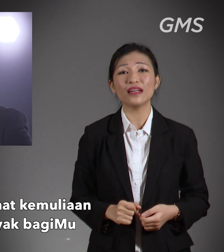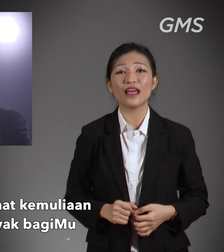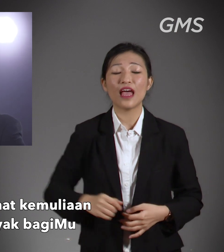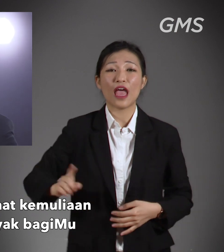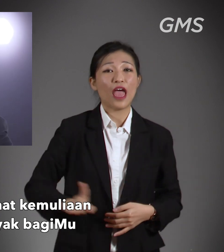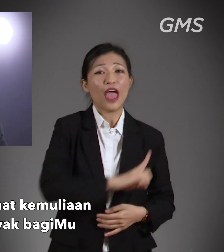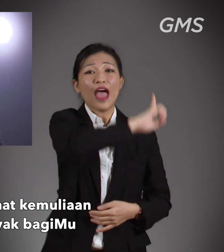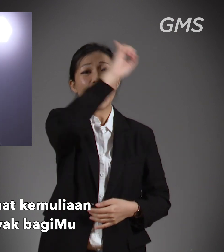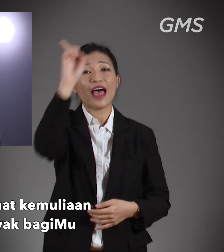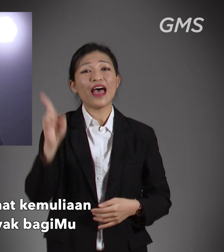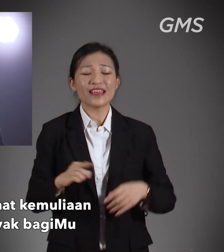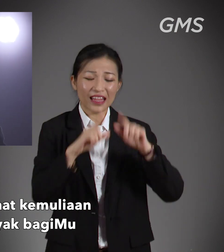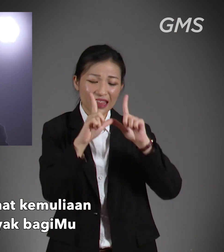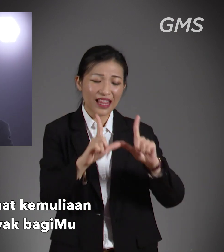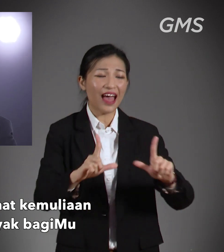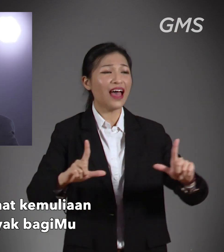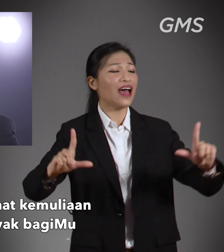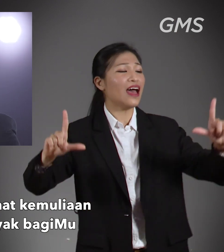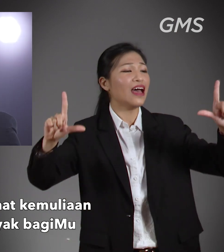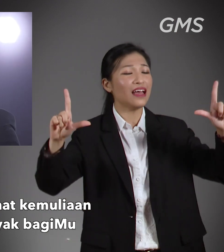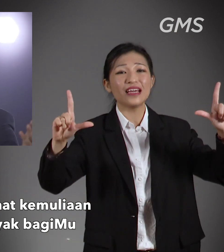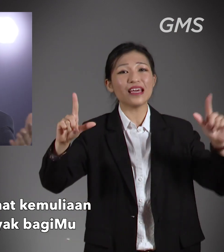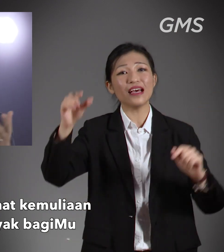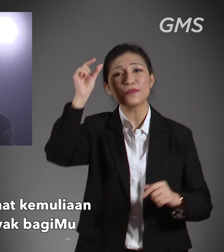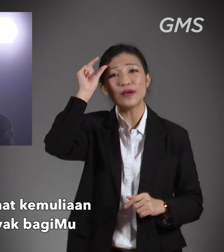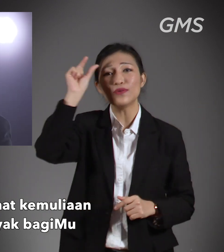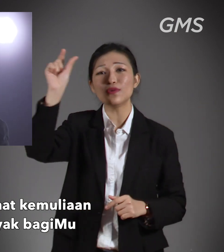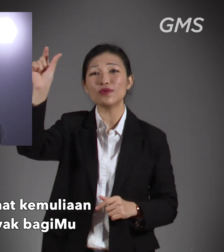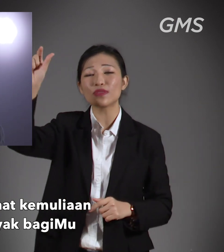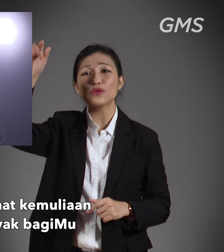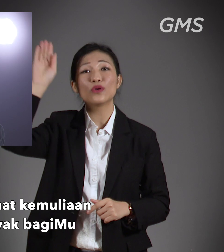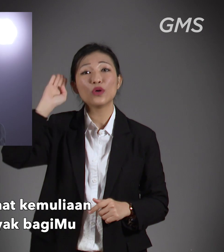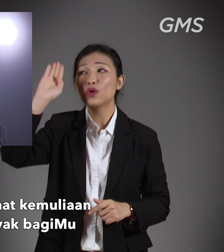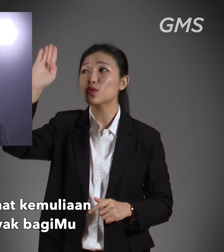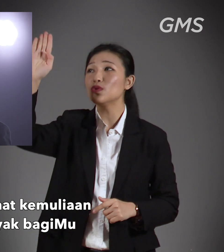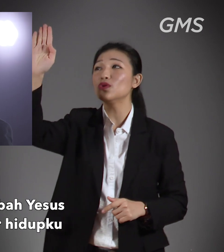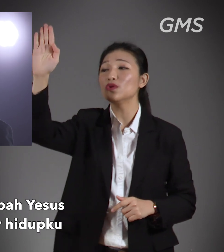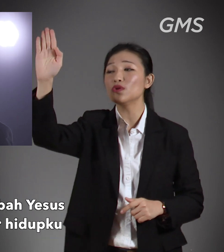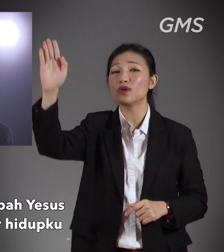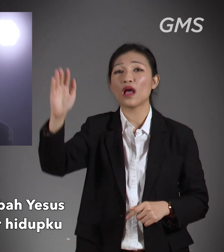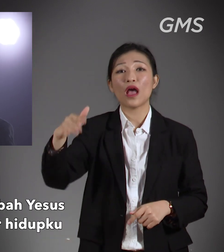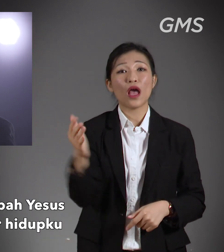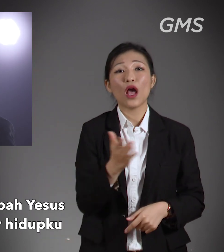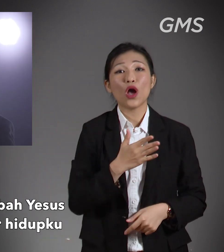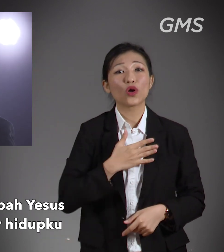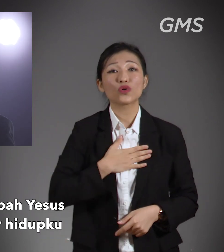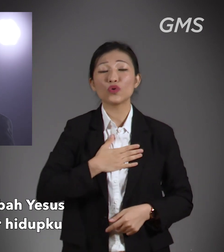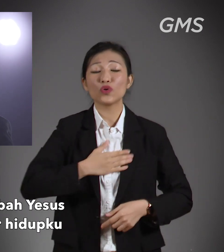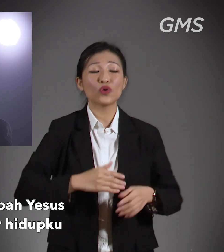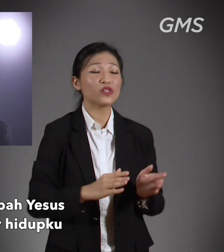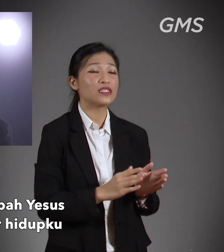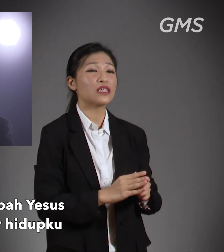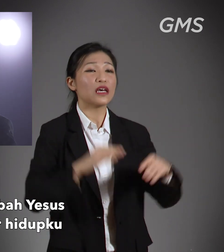kemuliaan hanya layak bagimu.